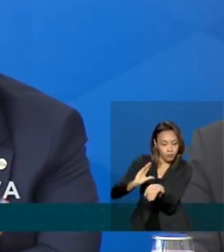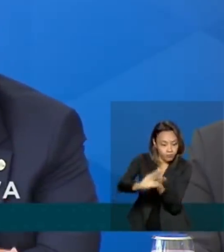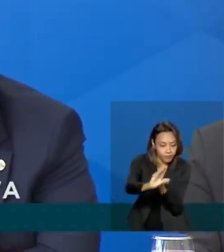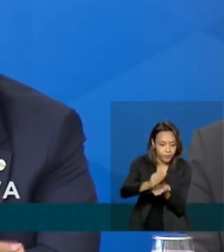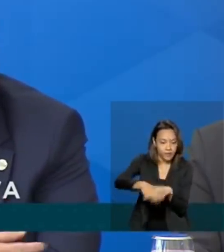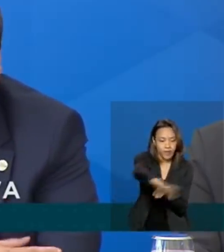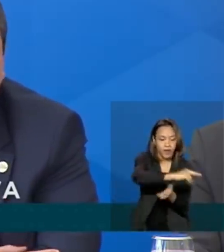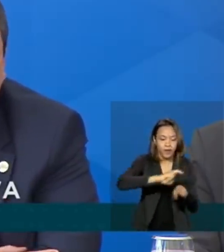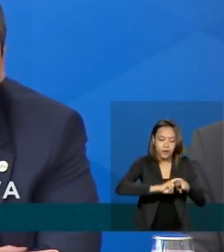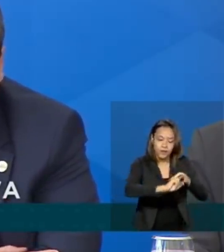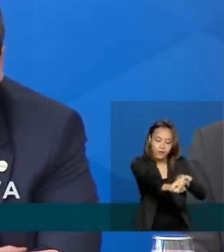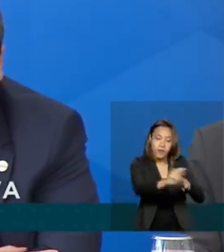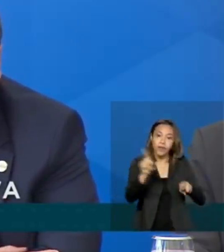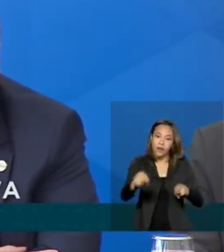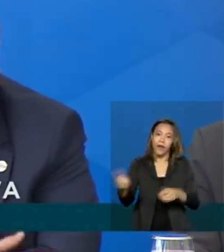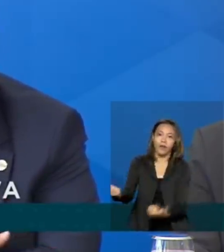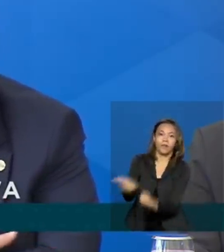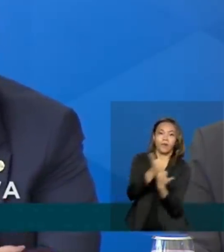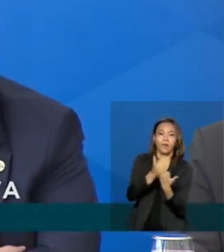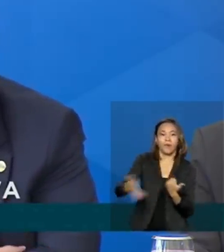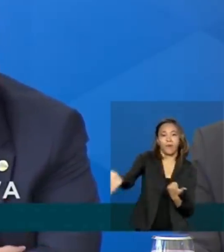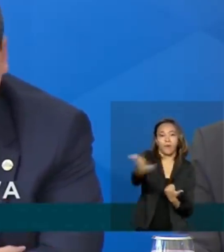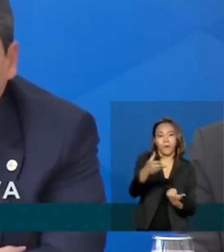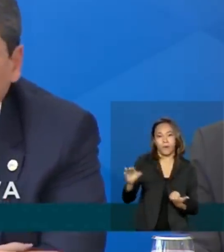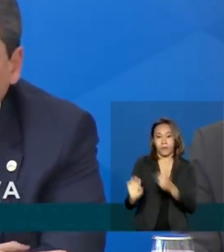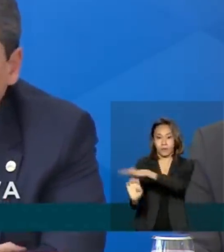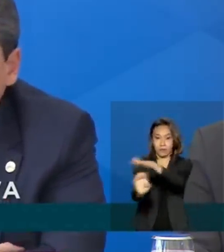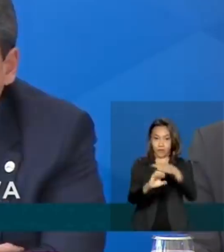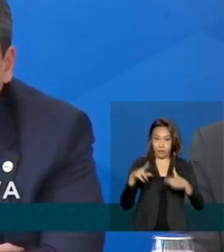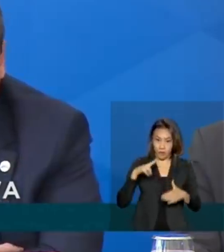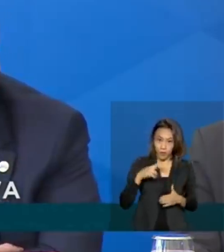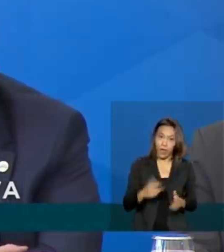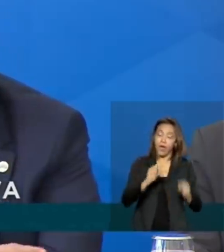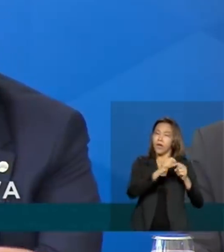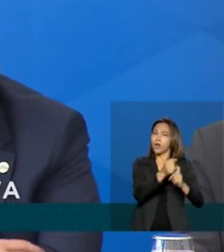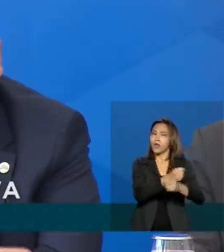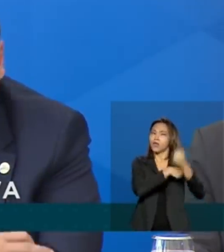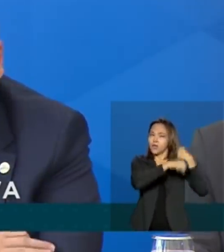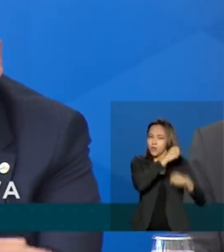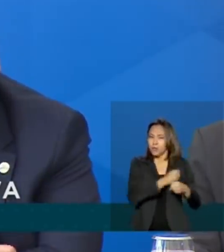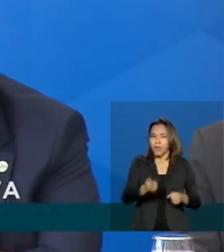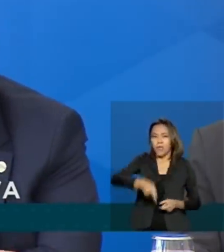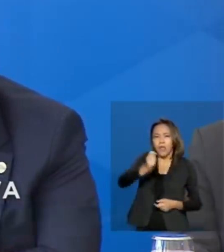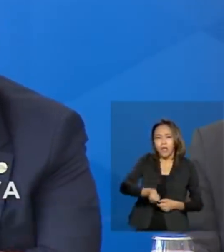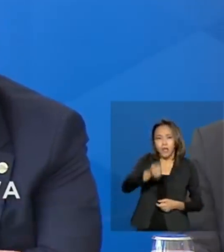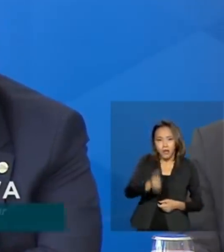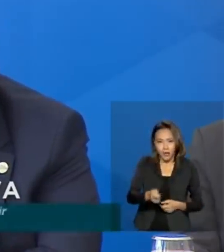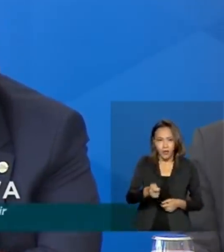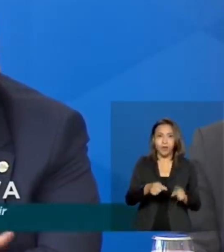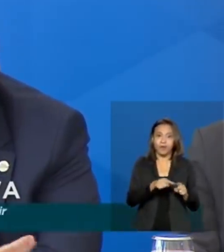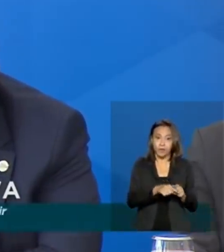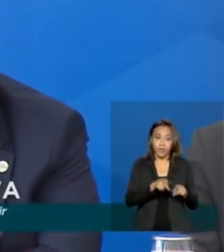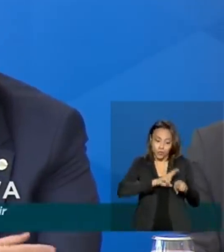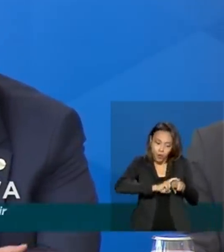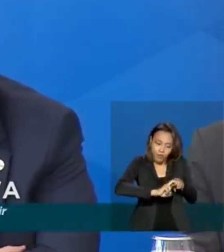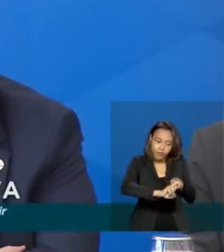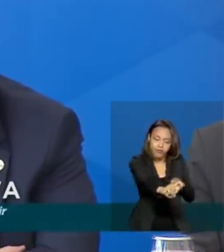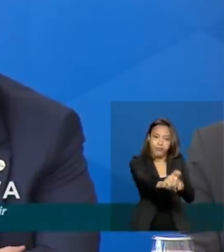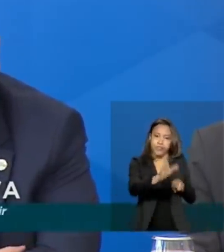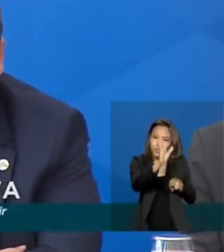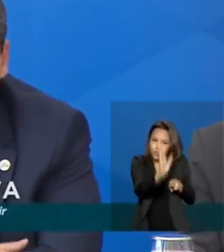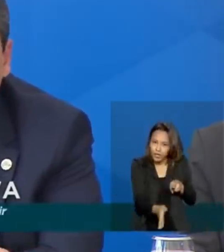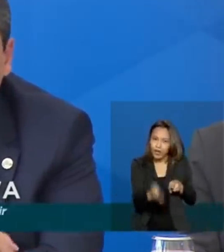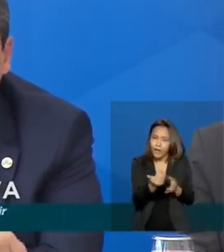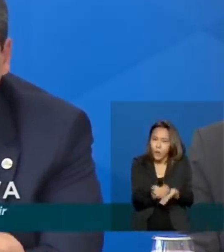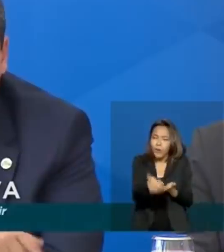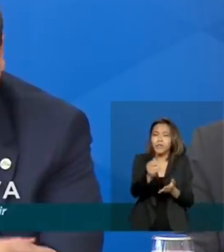investimento privado. Em 2019 fizemos o leilão da Ferrovia Norte-Sul, que vai estar completamente concluída e operando a partir de